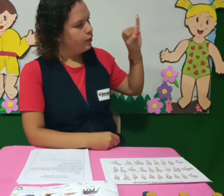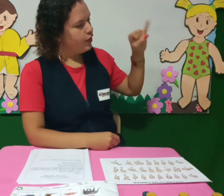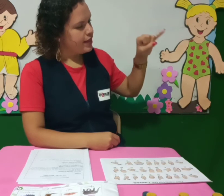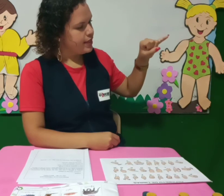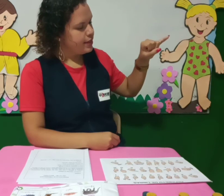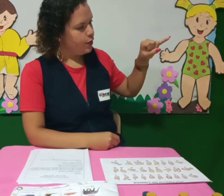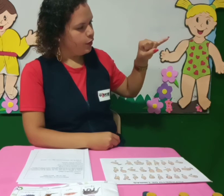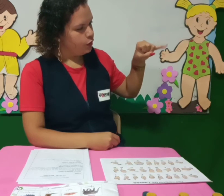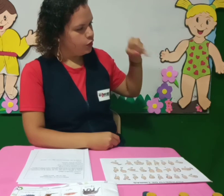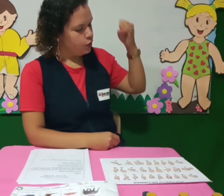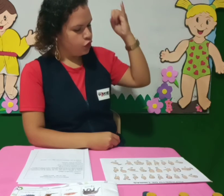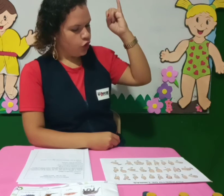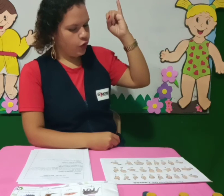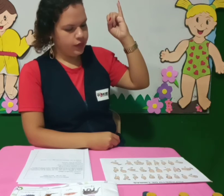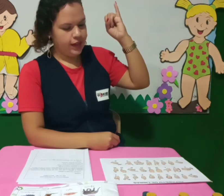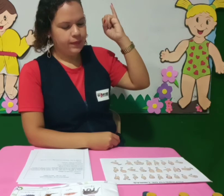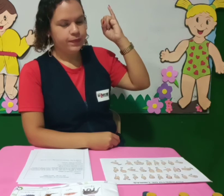Faz assim, ó. J. O.